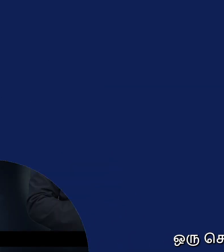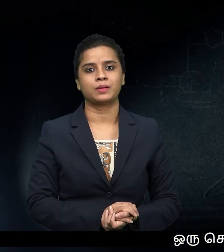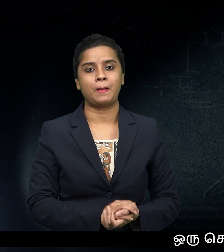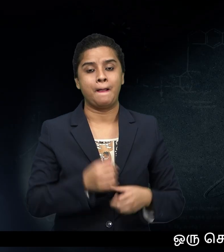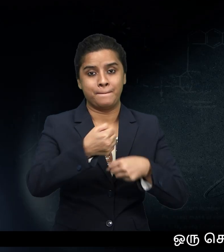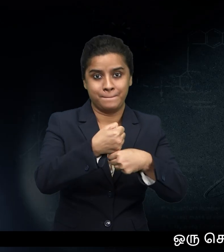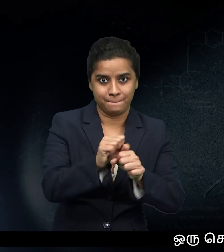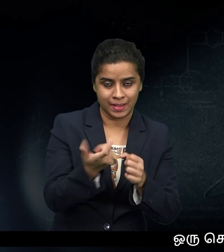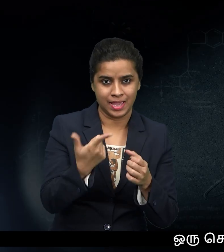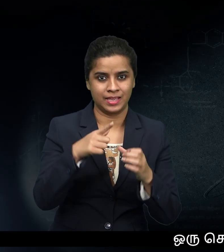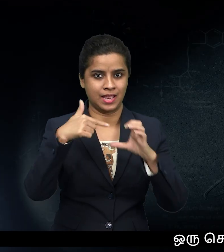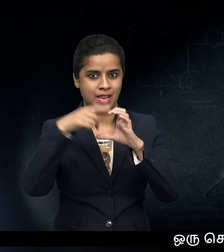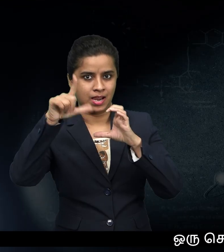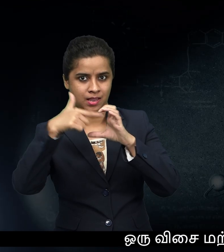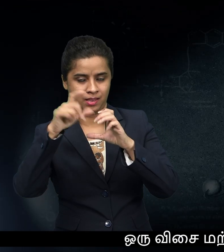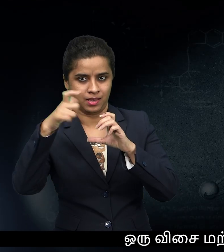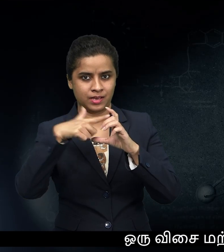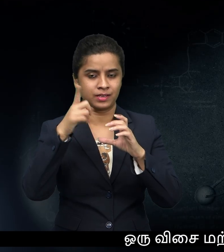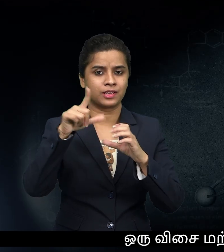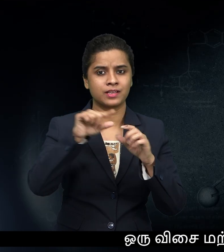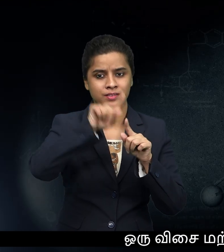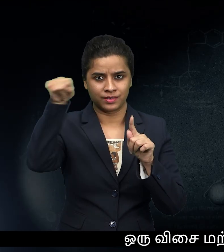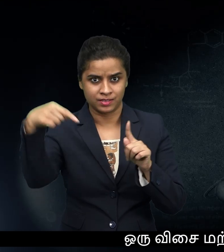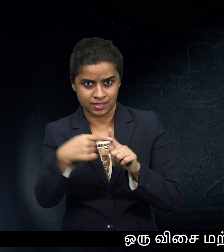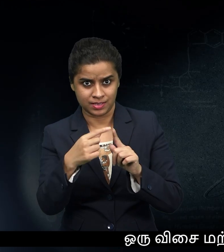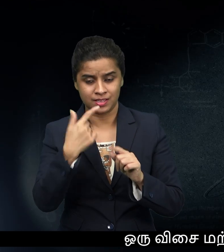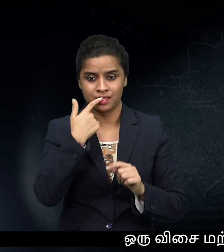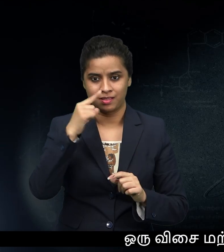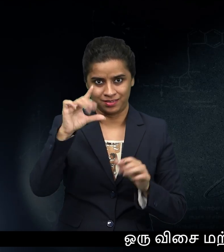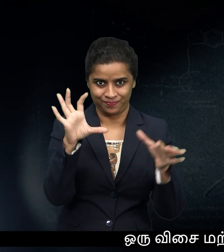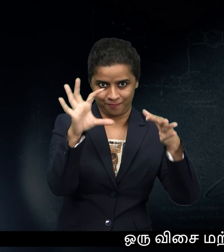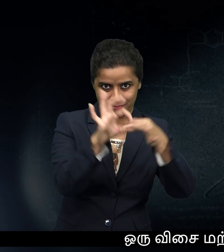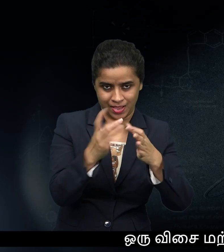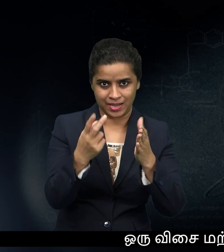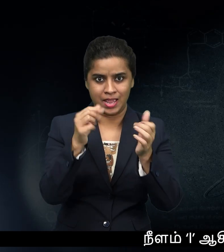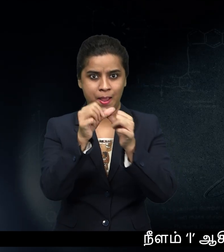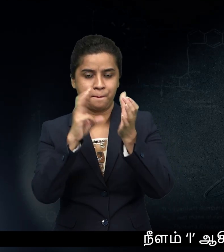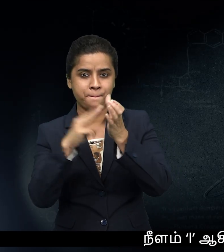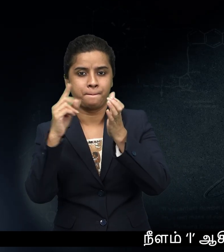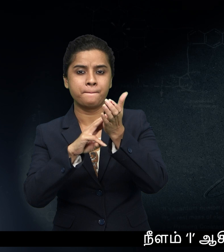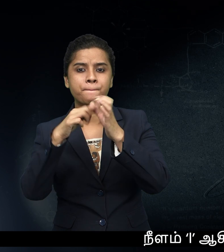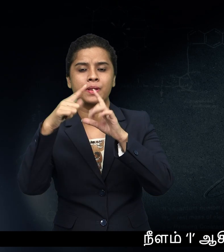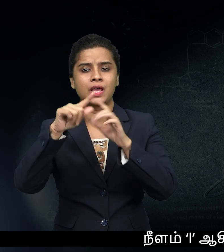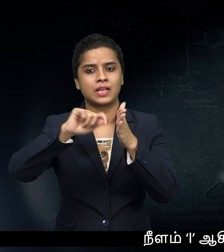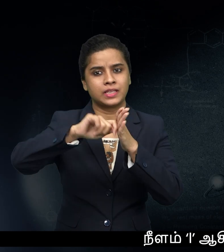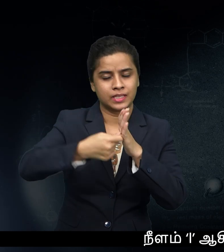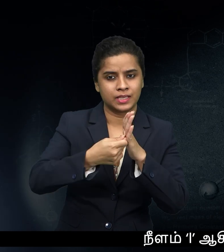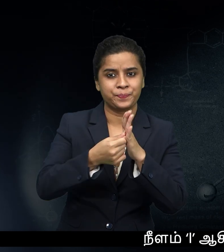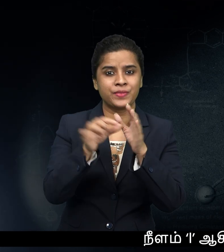ஒரு கலன், ஒரு அம்மீட்டர், ஒரு விசை மற்றும் ஒரு நீக்ரோம் கம்பி நீளம் L